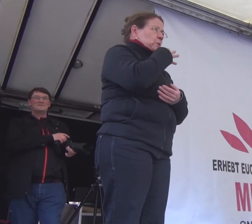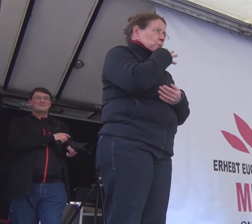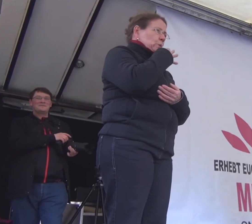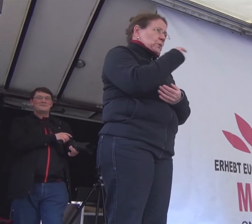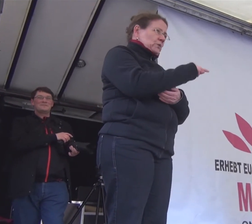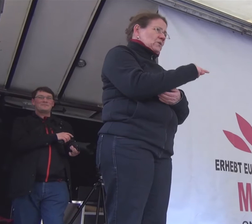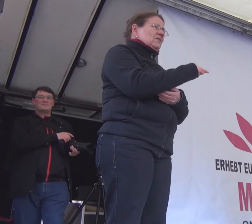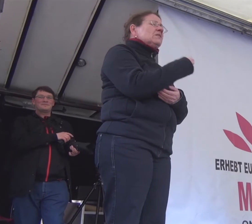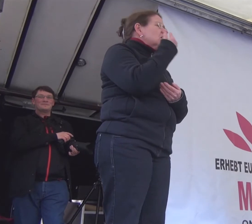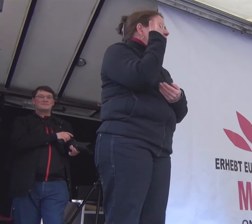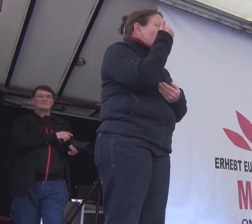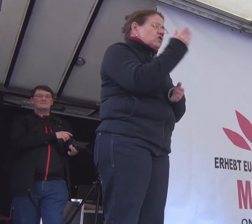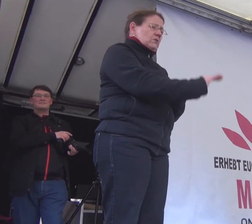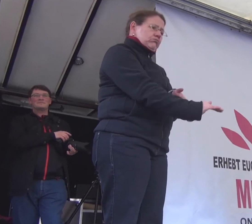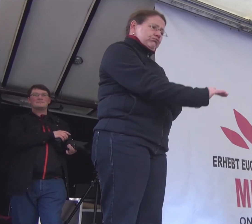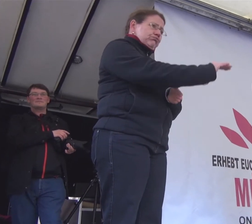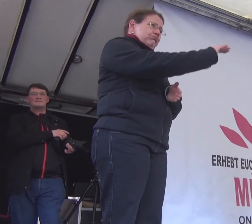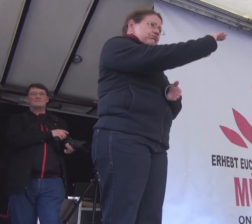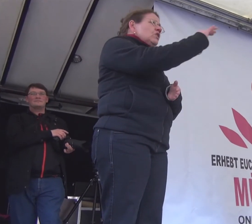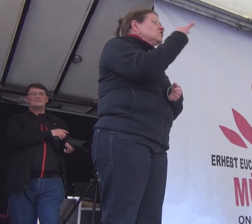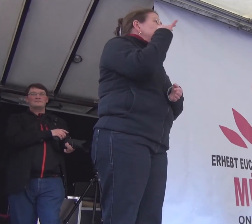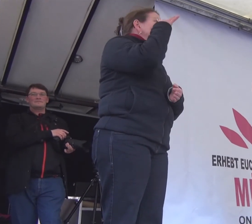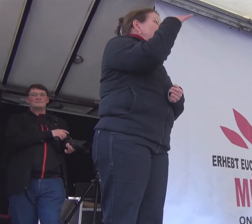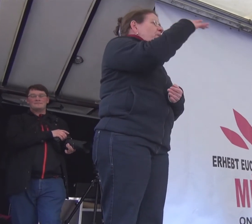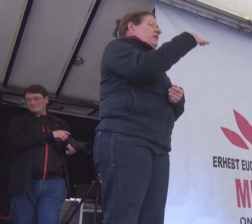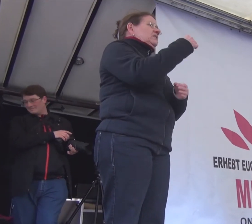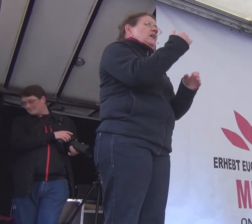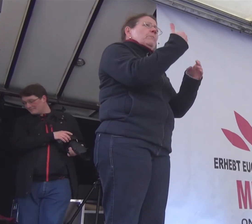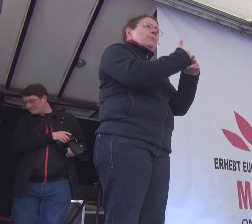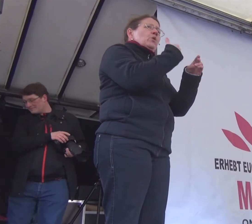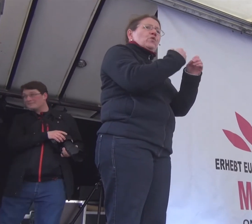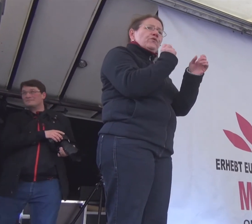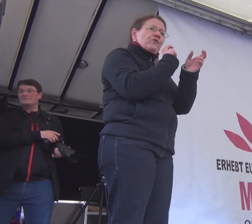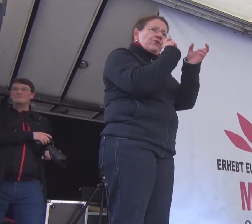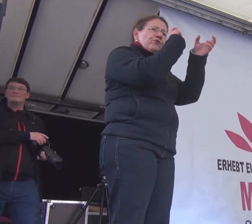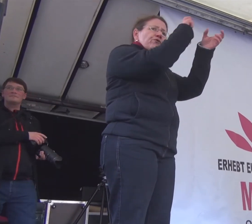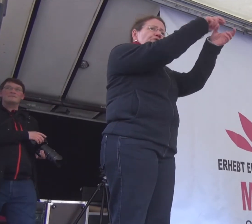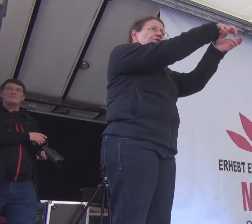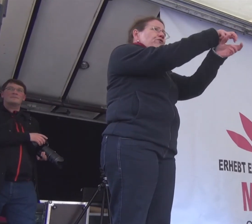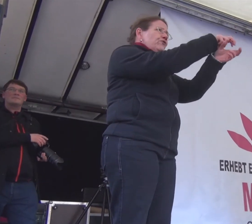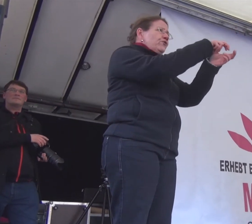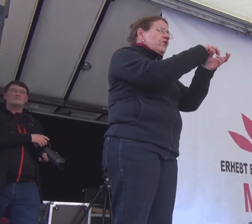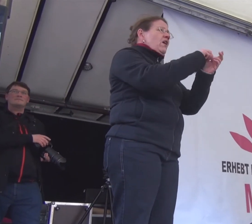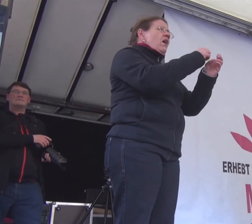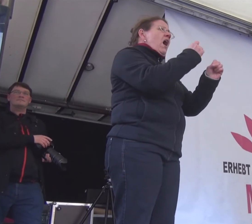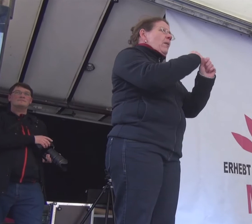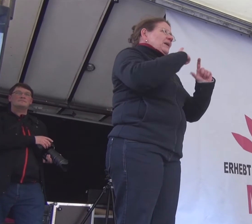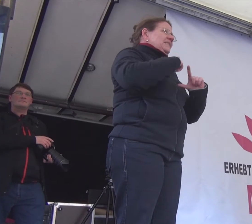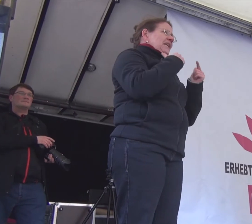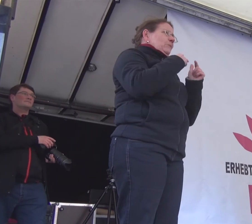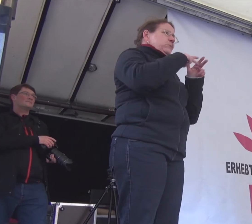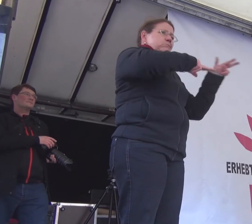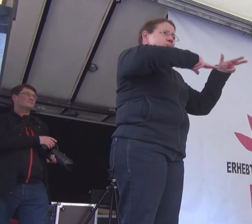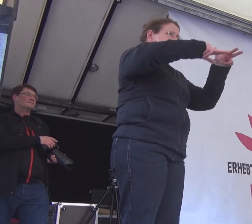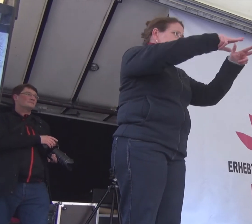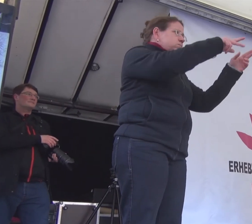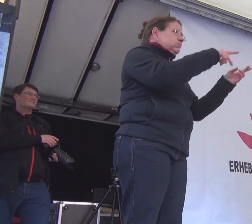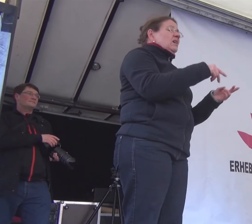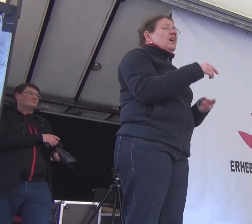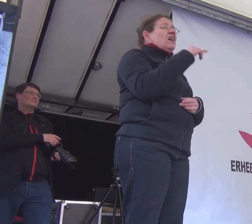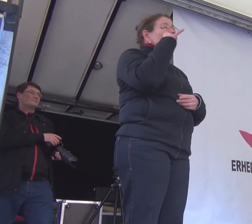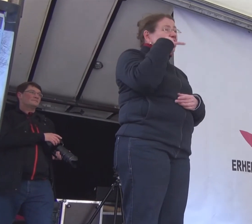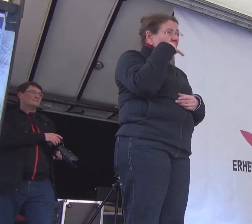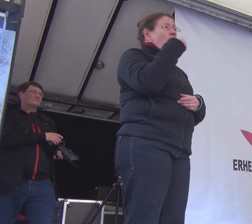Zukunft mitgestalten wollen, auch im Arbeitsleben werden Frauen diskriminiert und auch Frauen verdienen